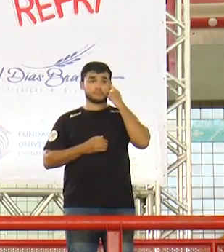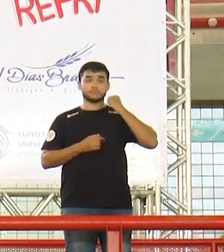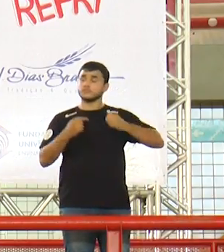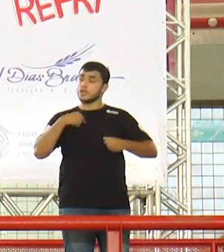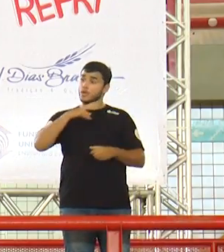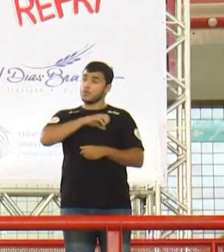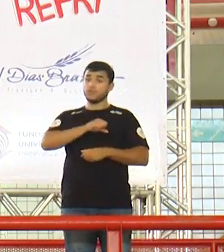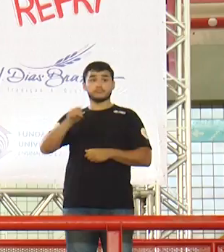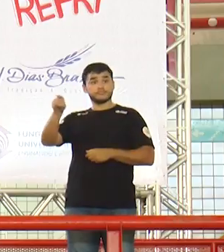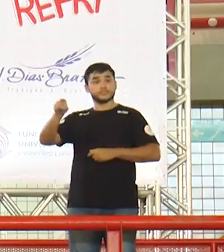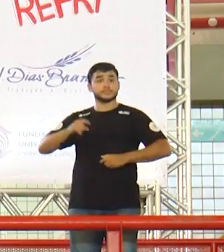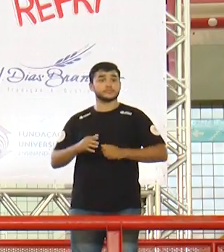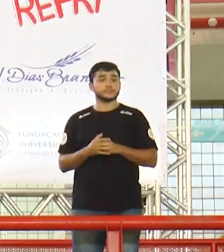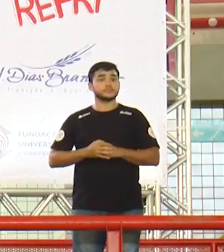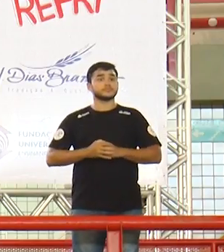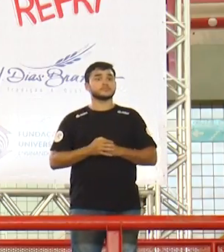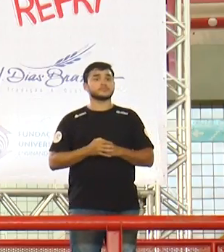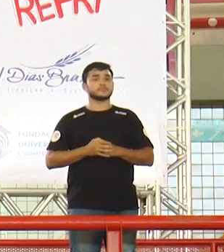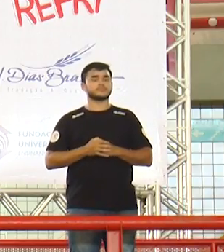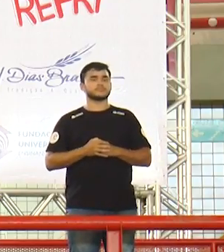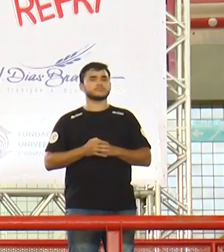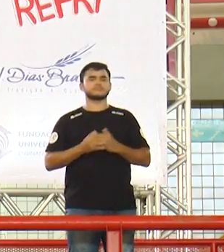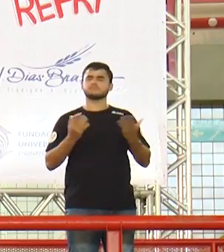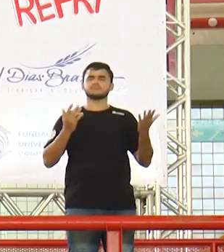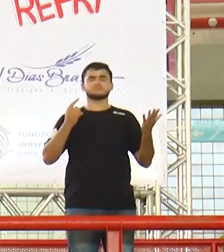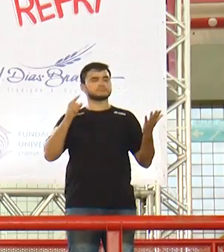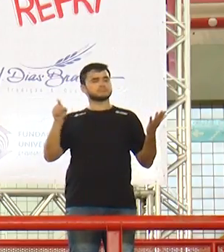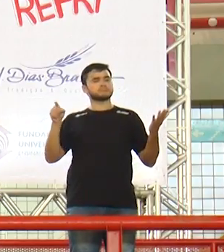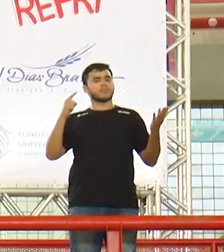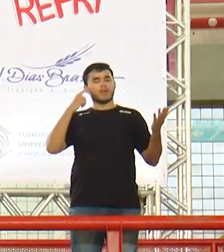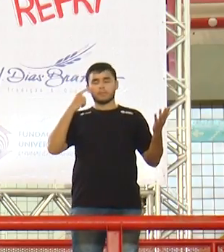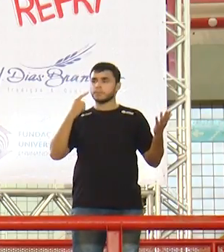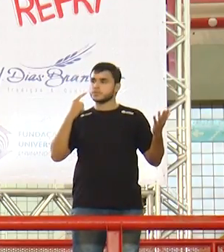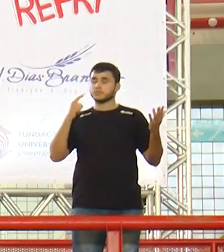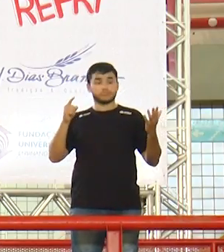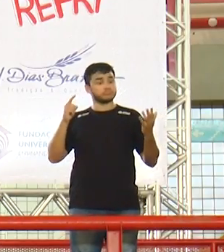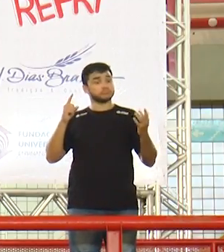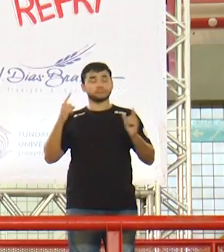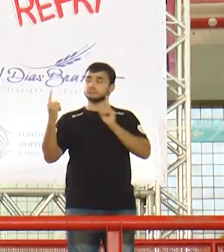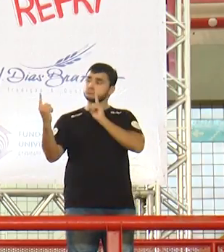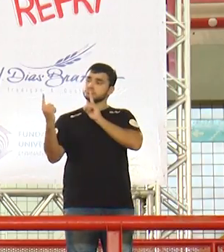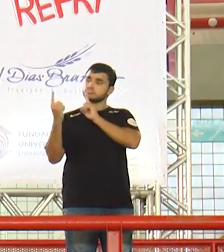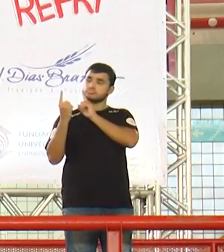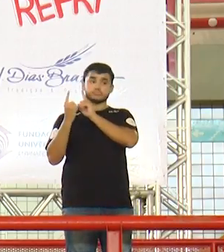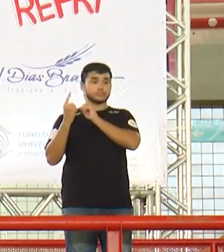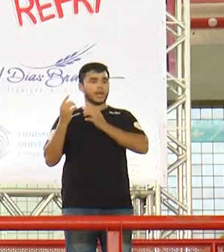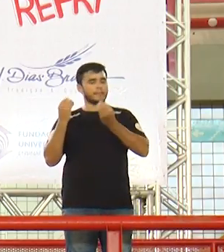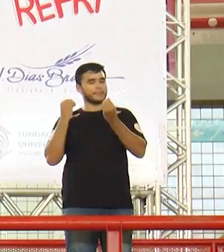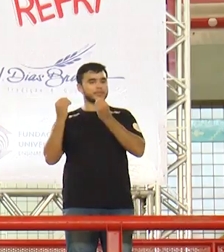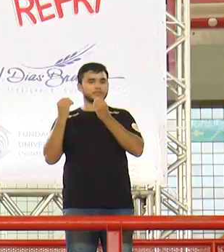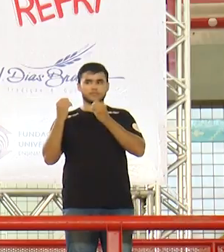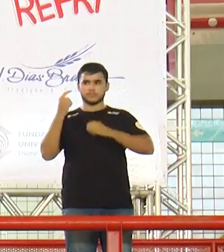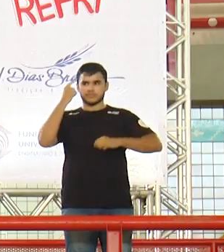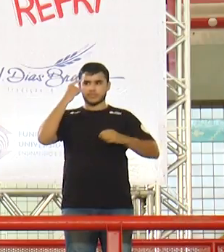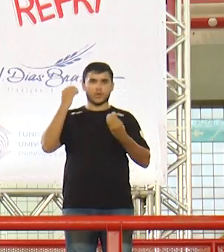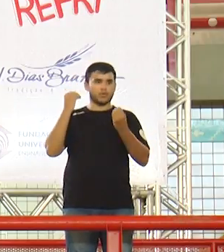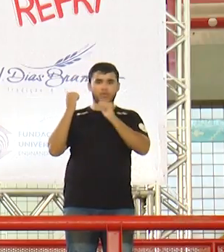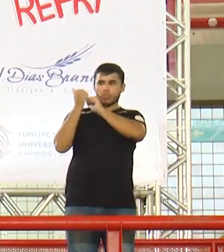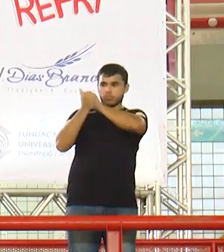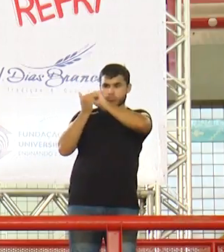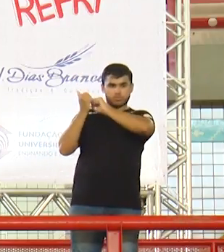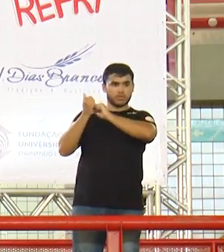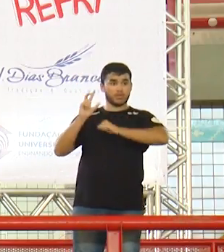Eu te amo. Aí quando o bebê vier na sua direção, avançando como se fosse uma